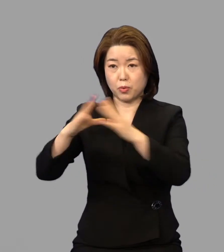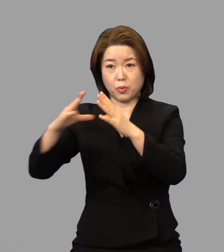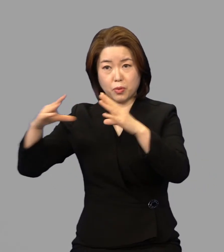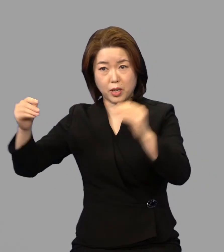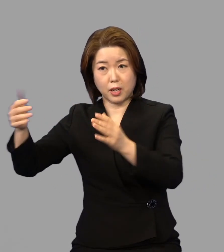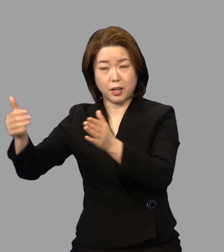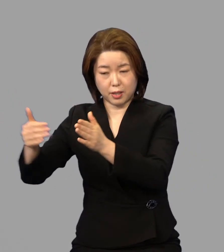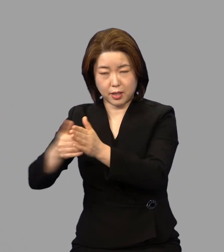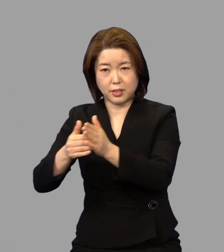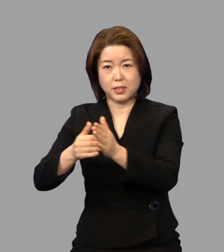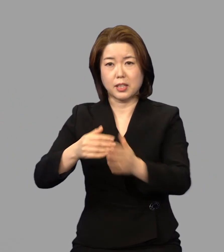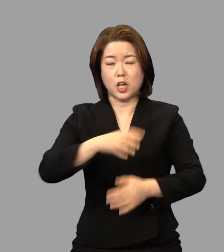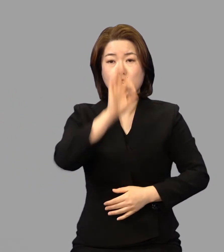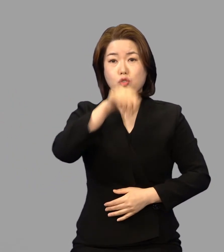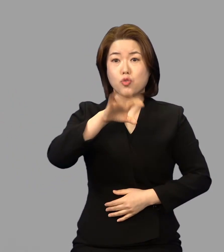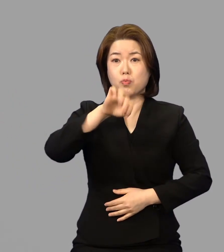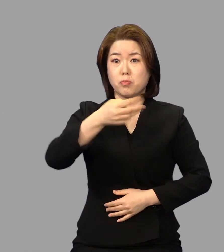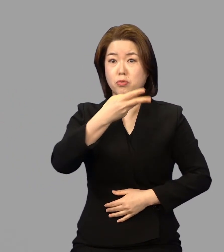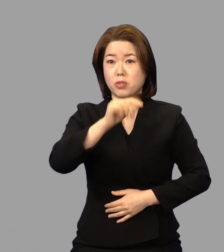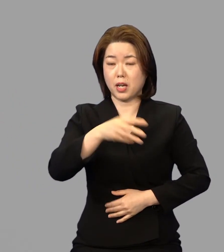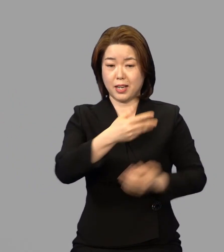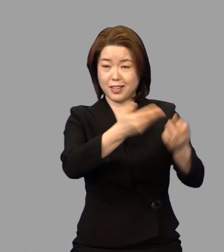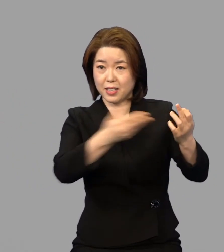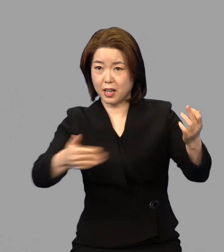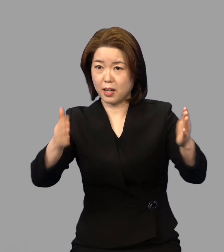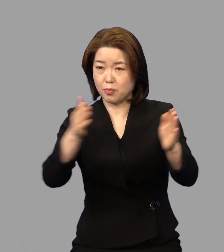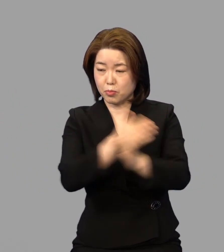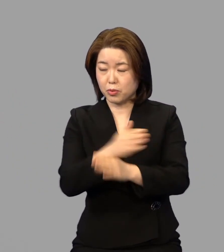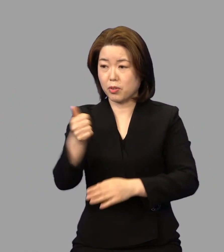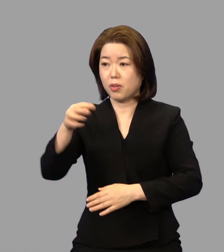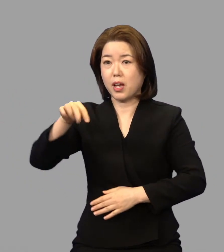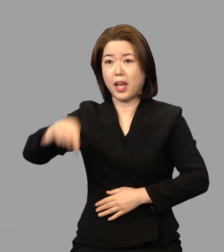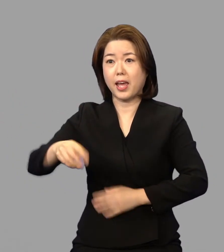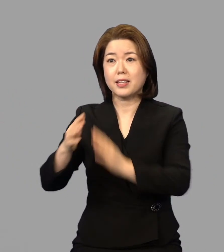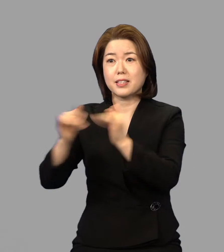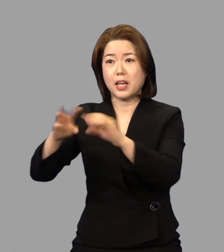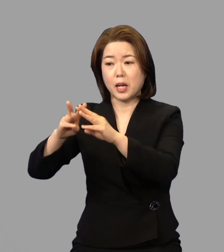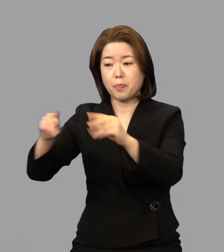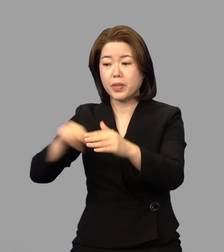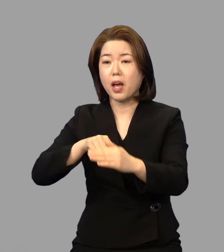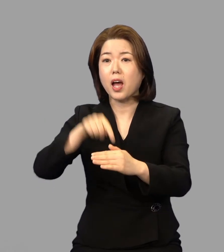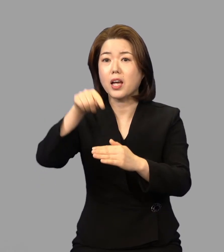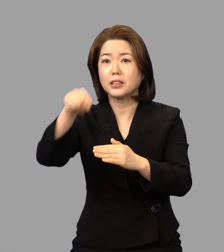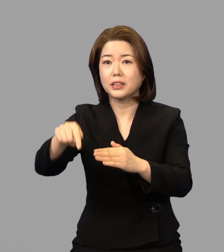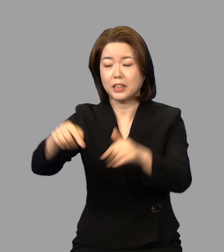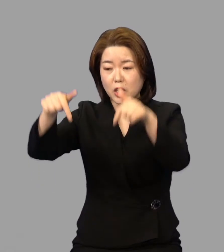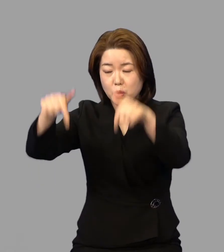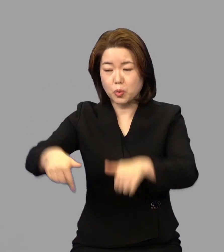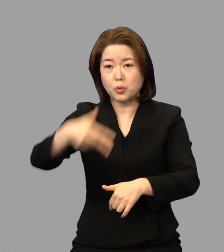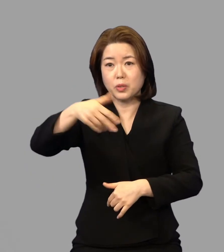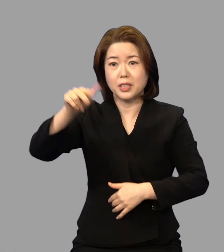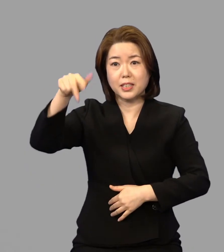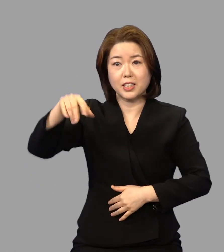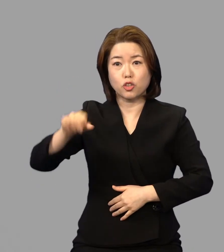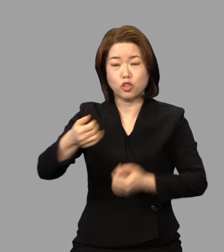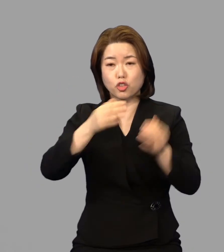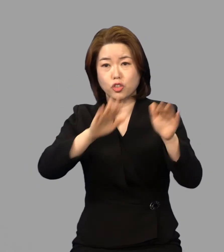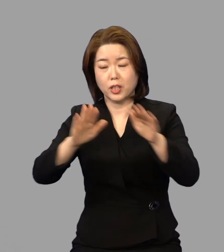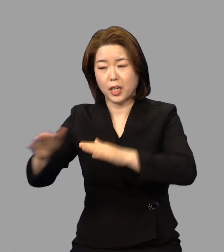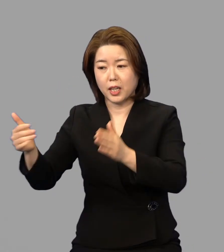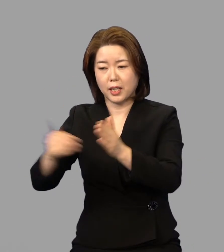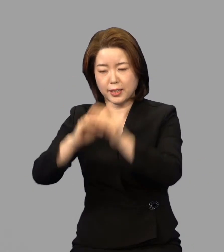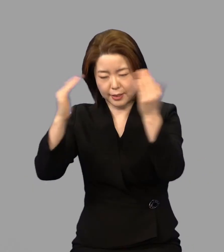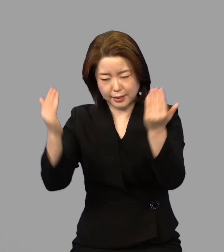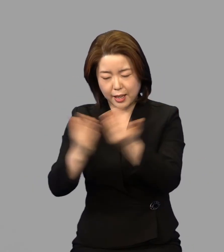강인 유프라테스 강에서부터 햇사람의 땅을 지나 서쪽의 지중해까지 모두 너희의 영토가 될